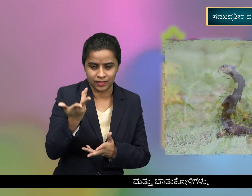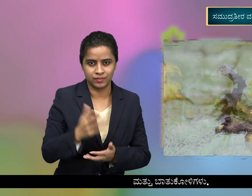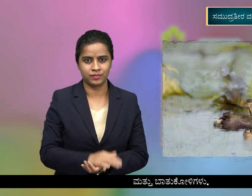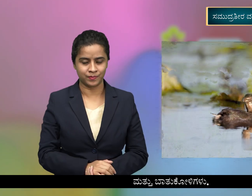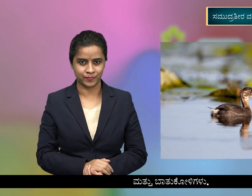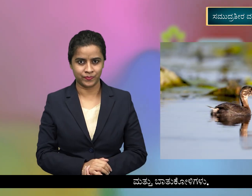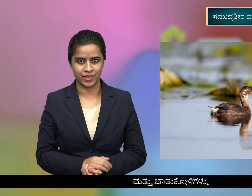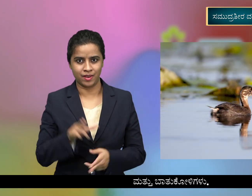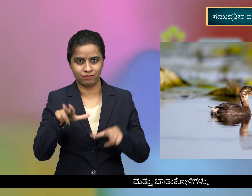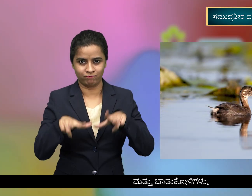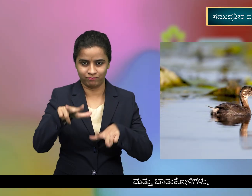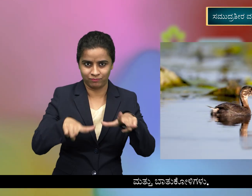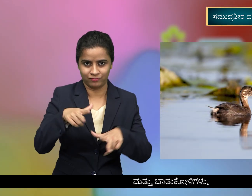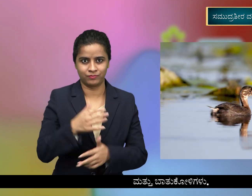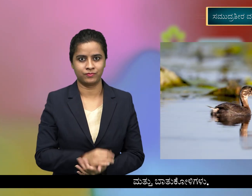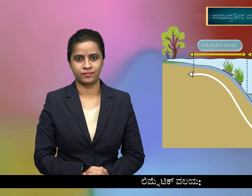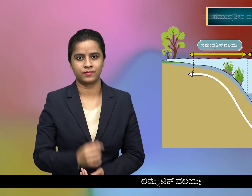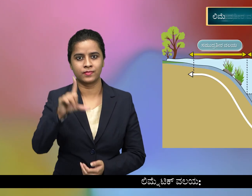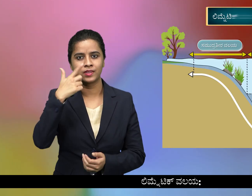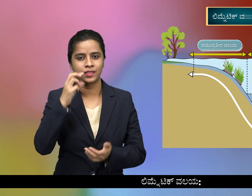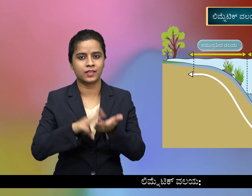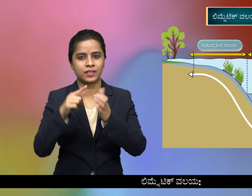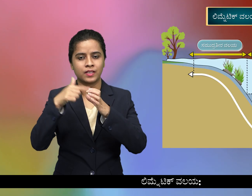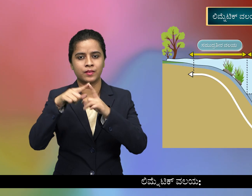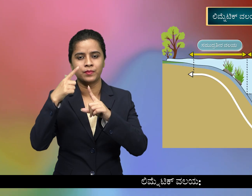ಮತ್ತು ಬಾತುಕೋಳಿಗಳು. ಲಿಮ್ನೆಟಿಕ್ ವಲಯ.